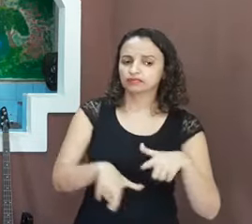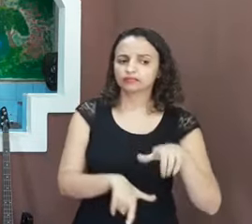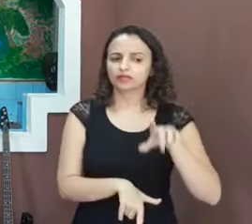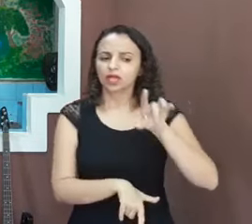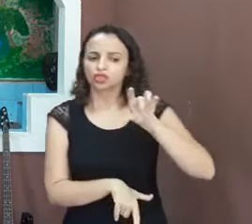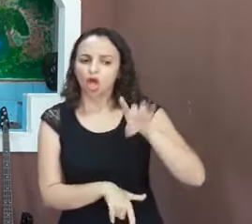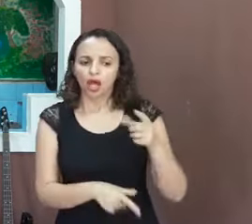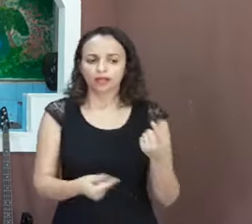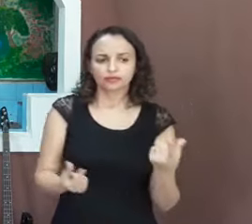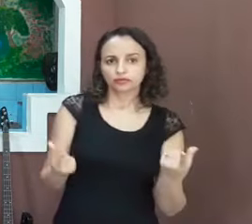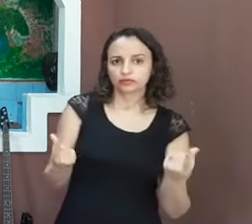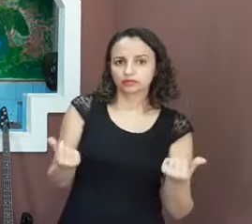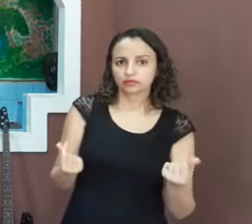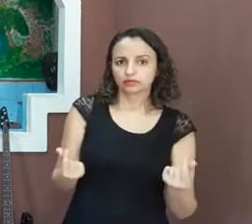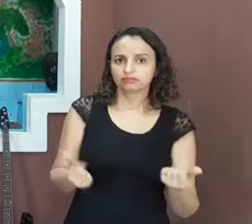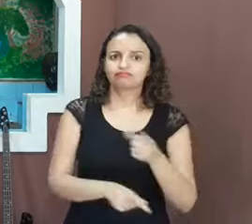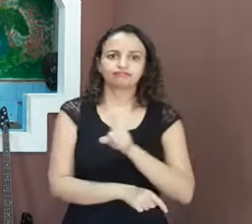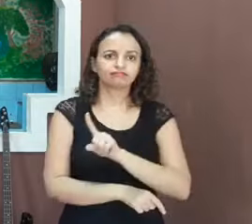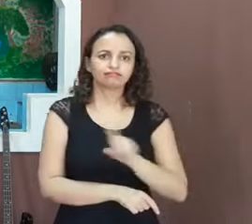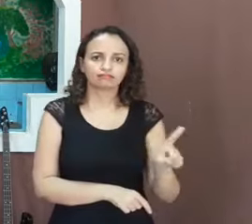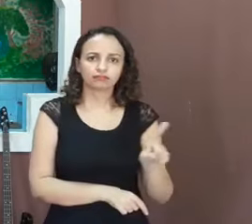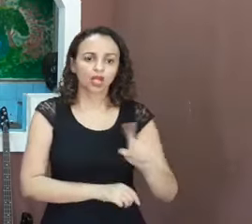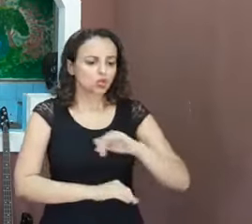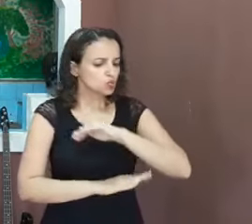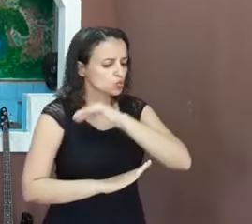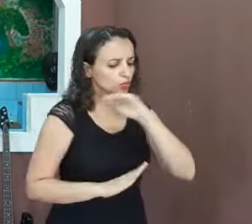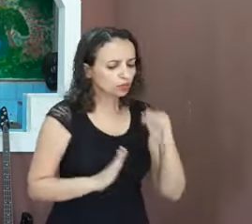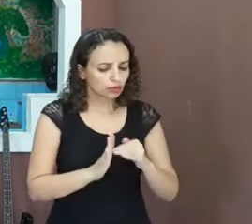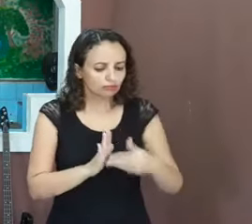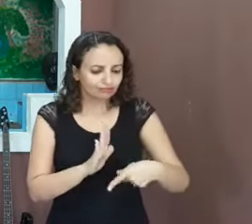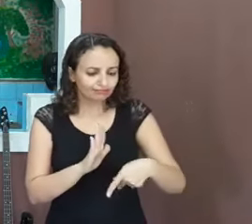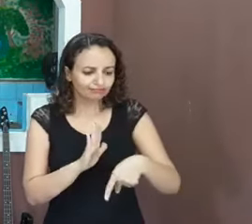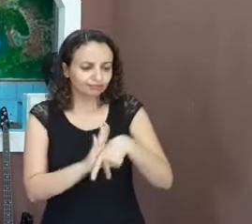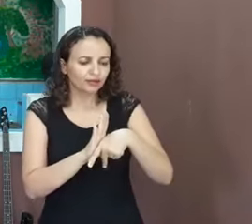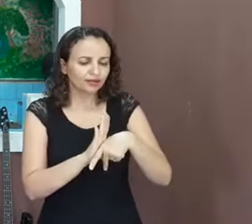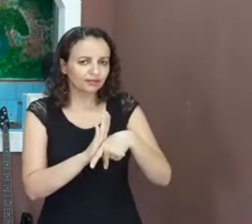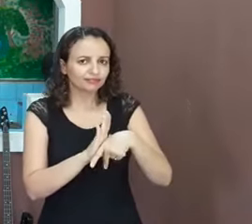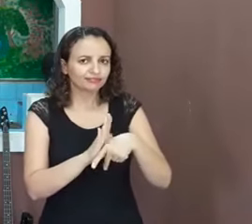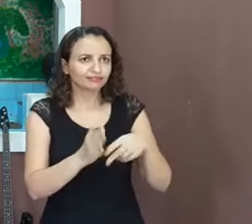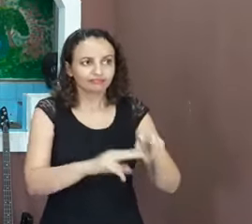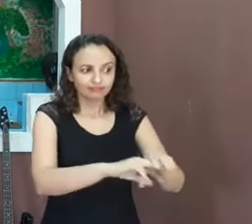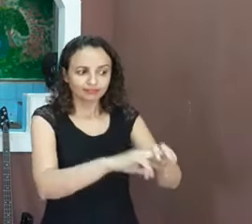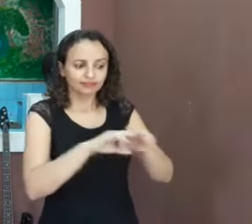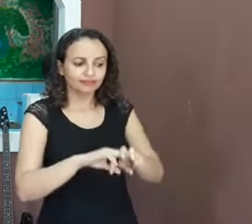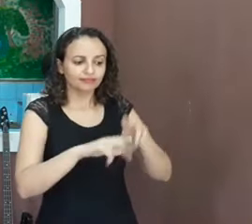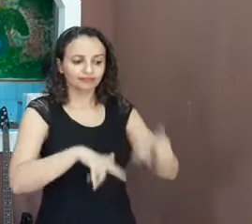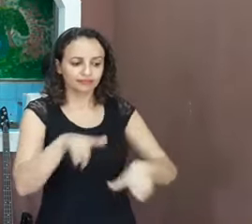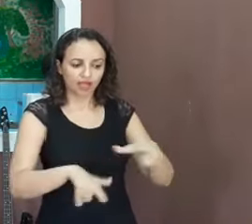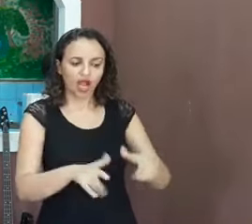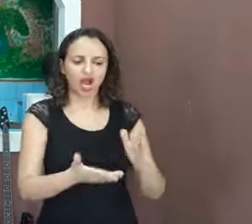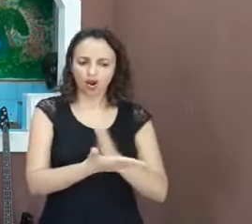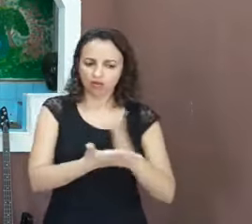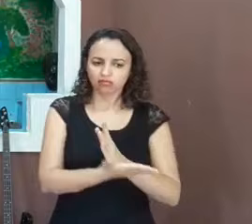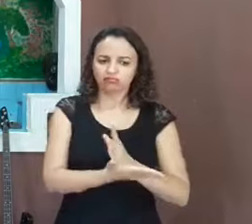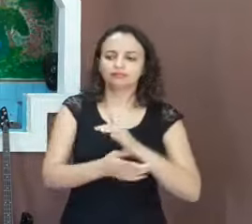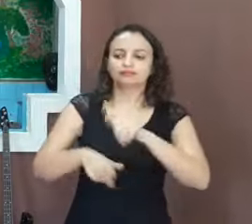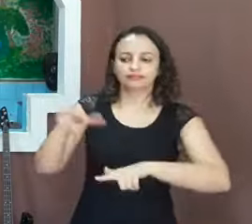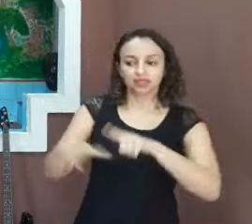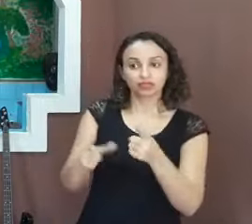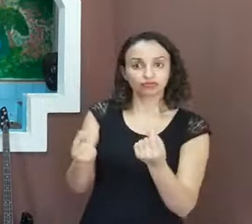trabalho de ganhar dinheiro, estou falando como um todo, porque tudo é fruto do trabalho. Tem muitos trabalhos que não são remunerados, mas é um